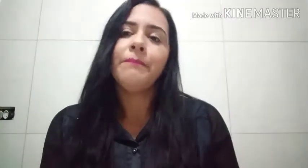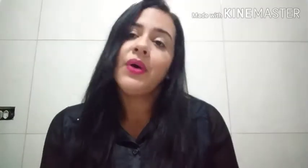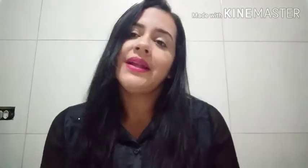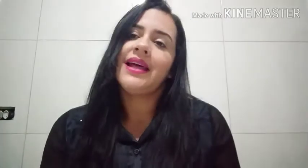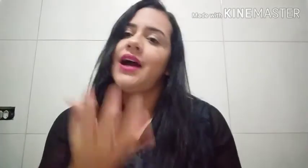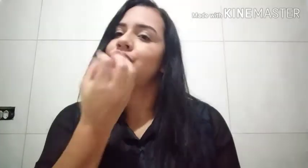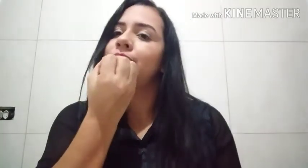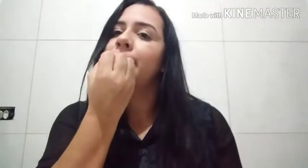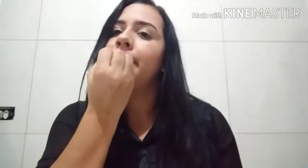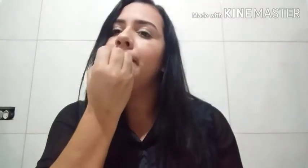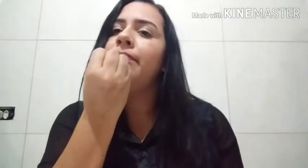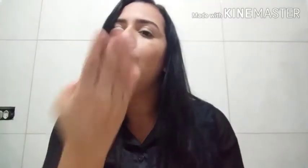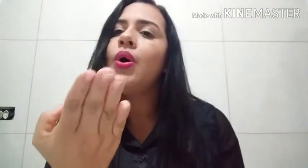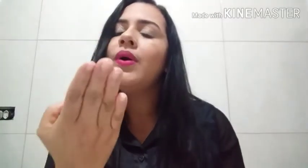Boa tarde, boa